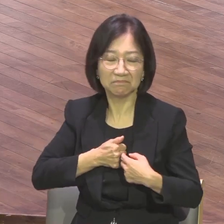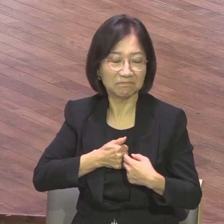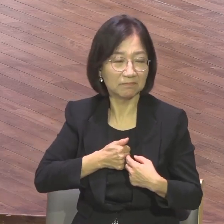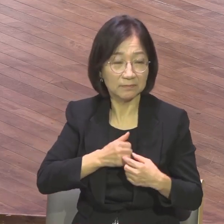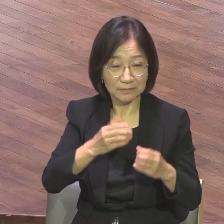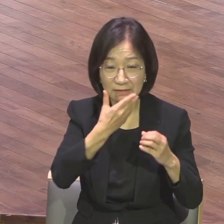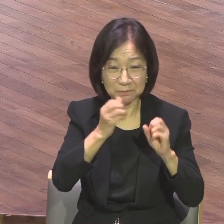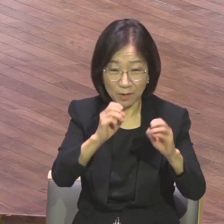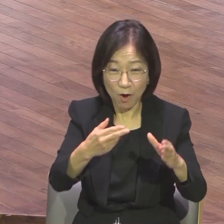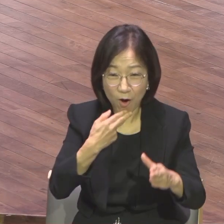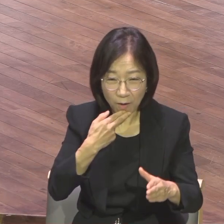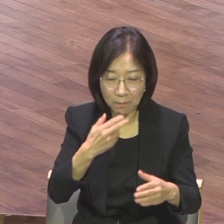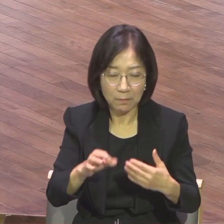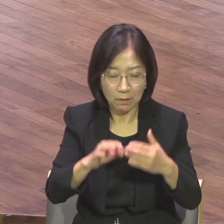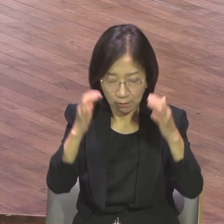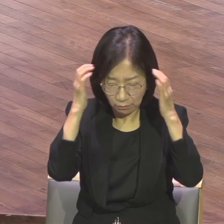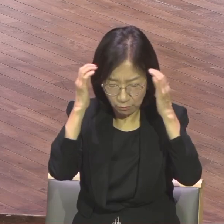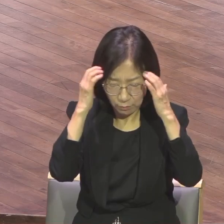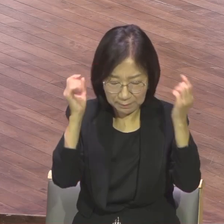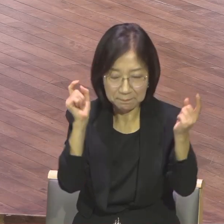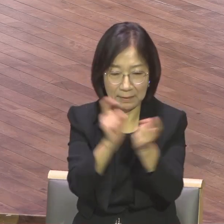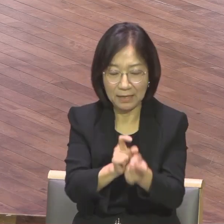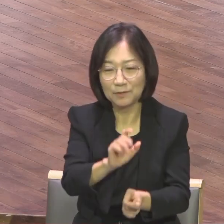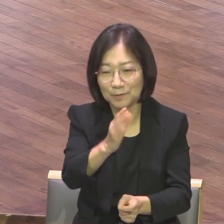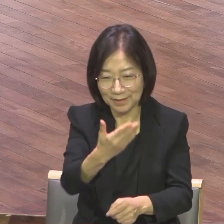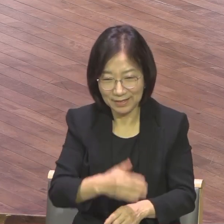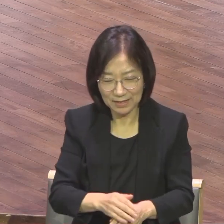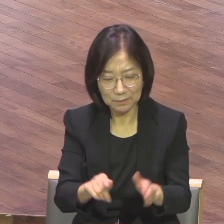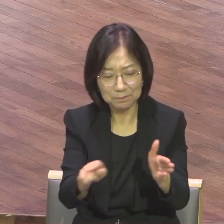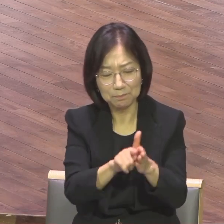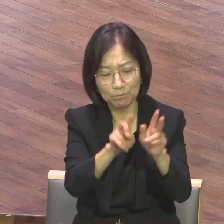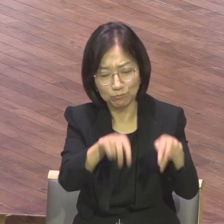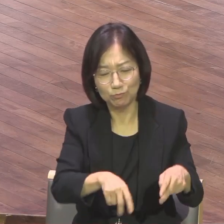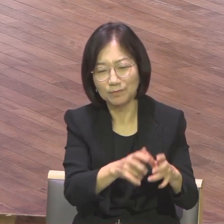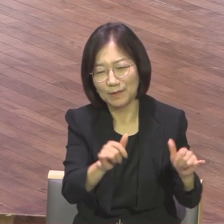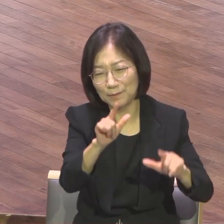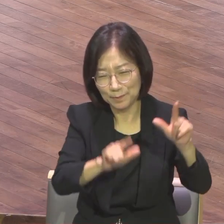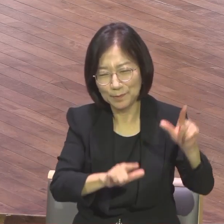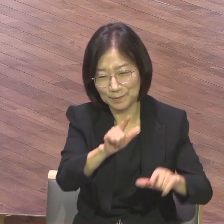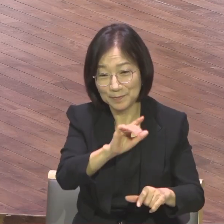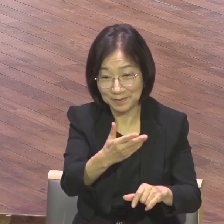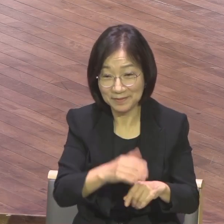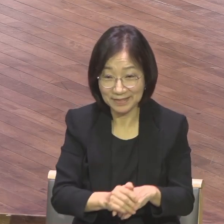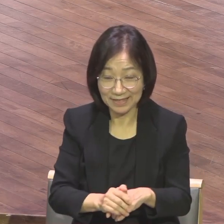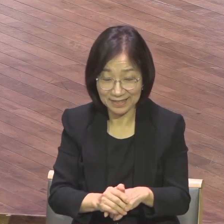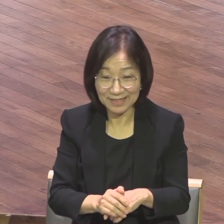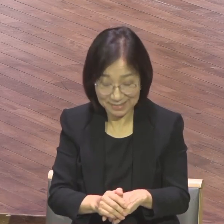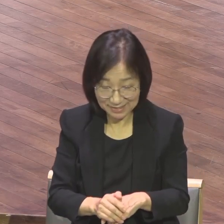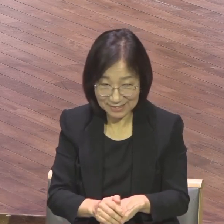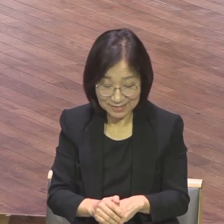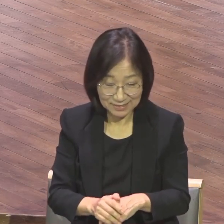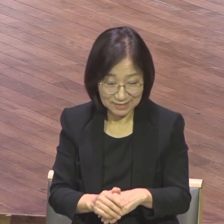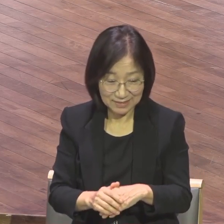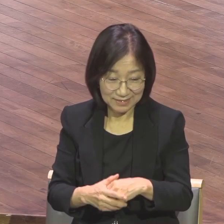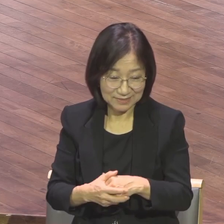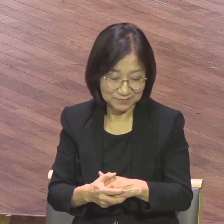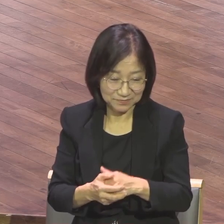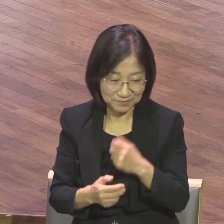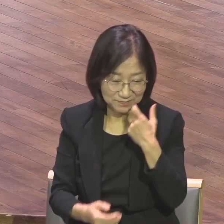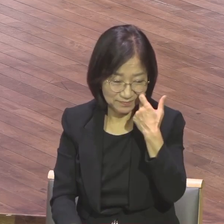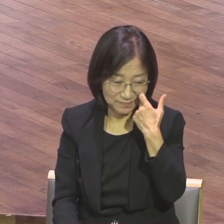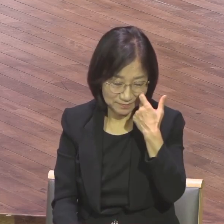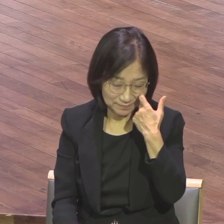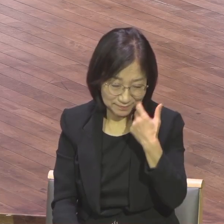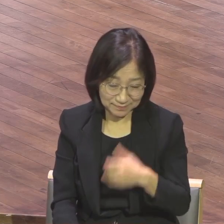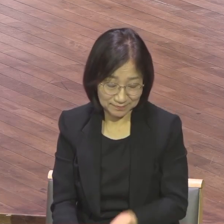천가지고 망가지고 좀 불신자들이라는 말이에요. 우리 신자들은 정말 천명을 받은 자들은 있어도 감사 없어도